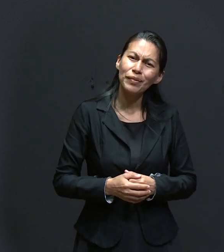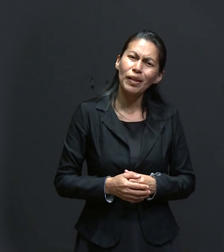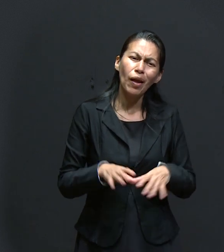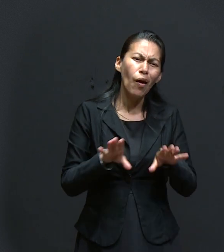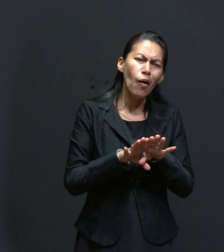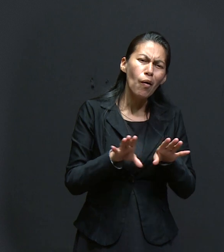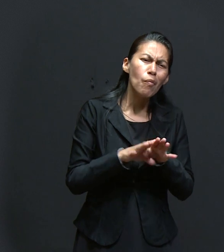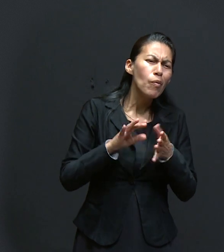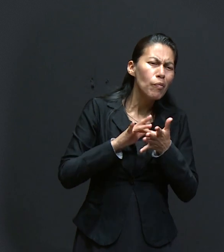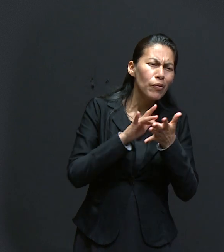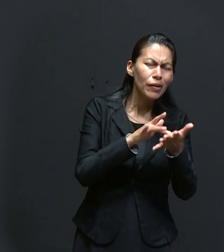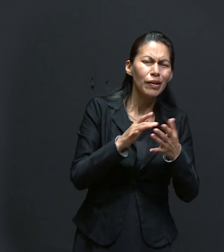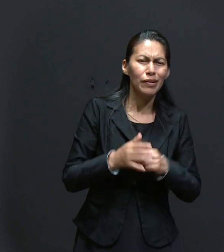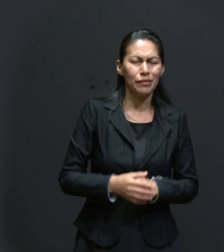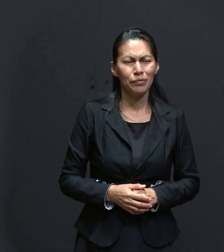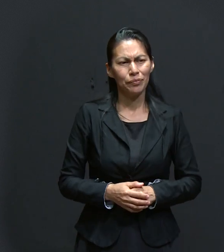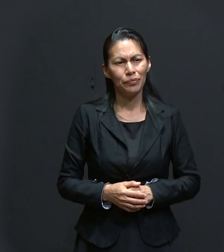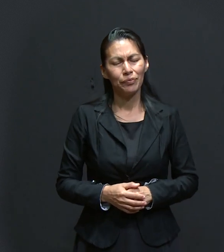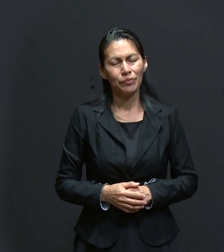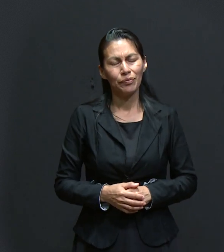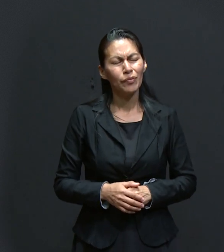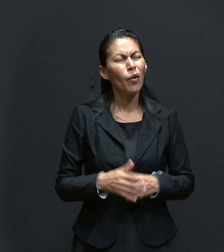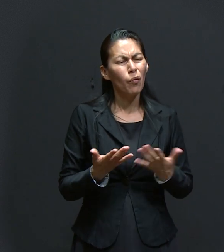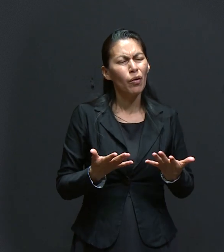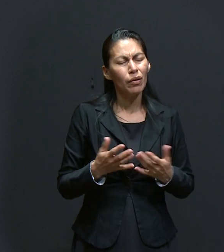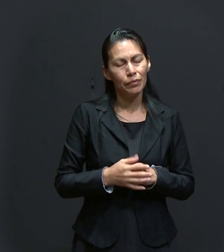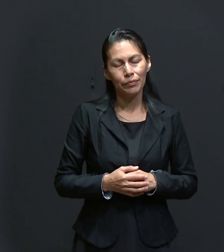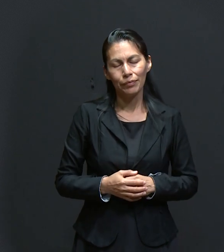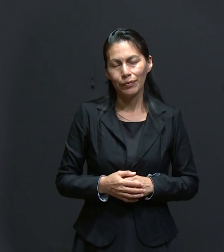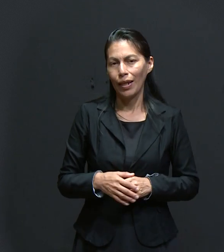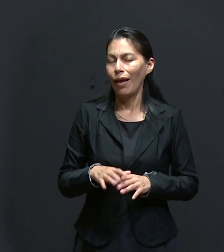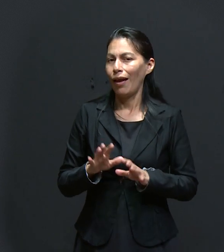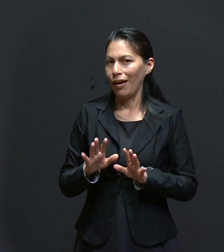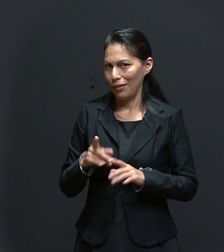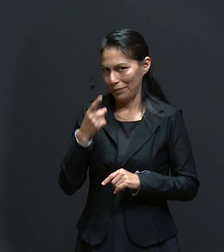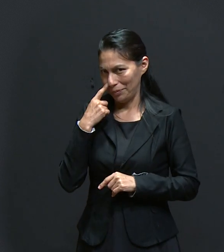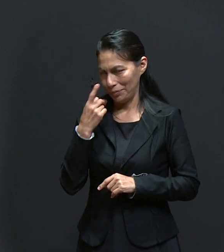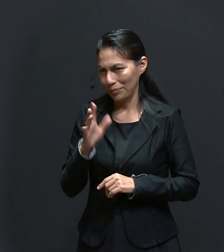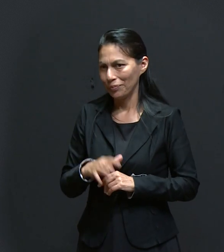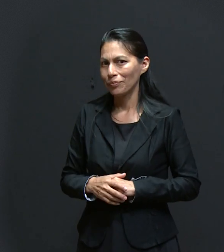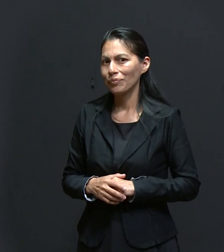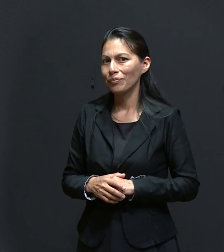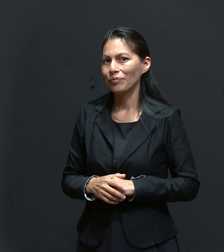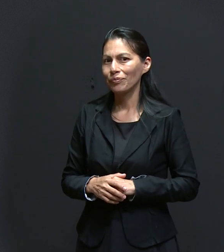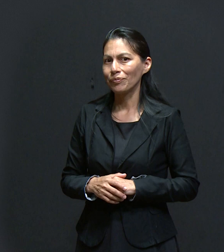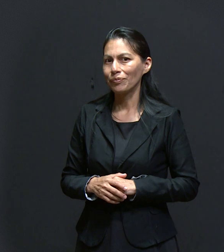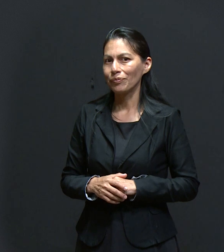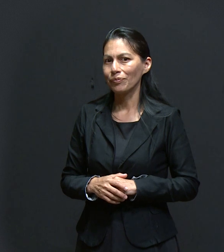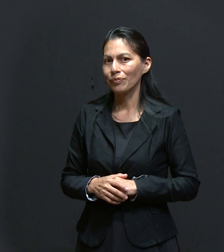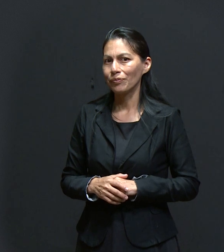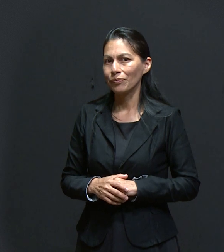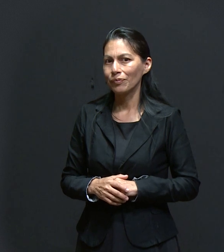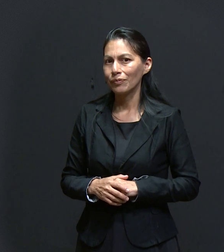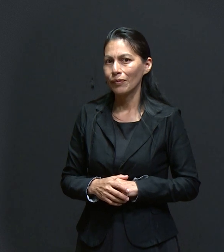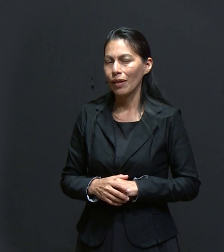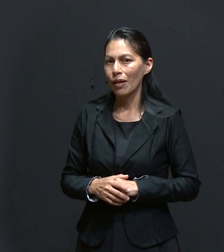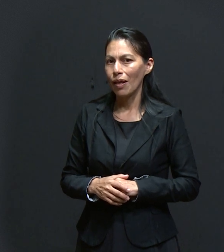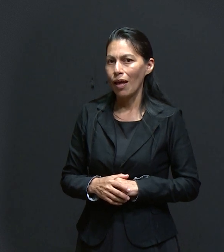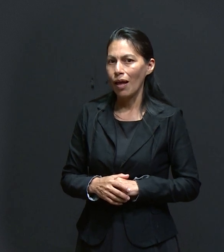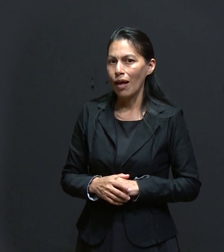la iniciativa y que debemos podemos ayudar a este proyecto cuál es también